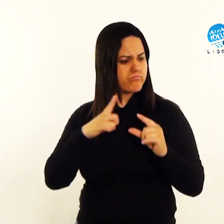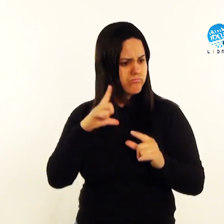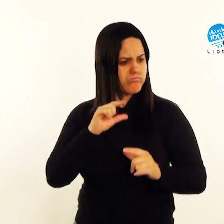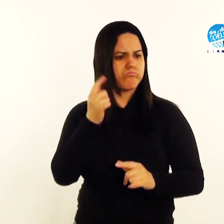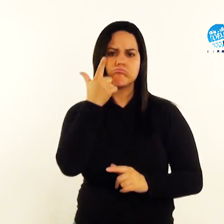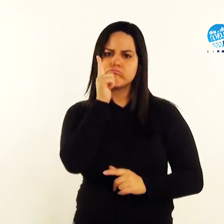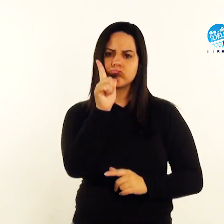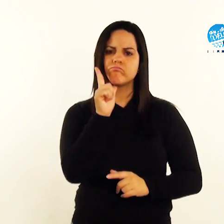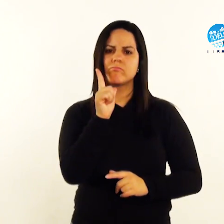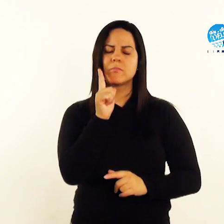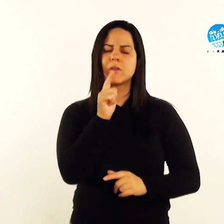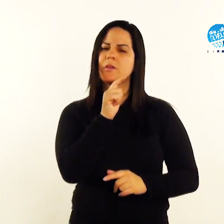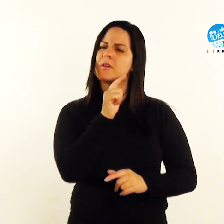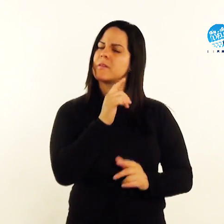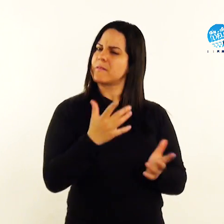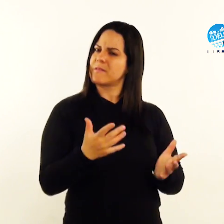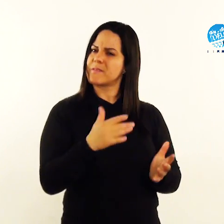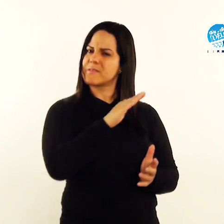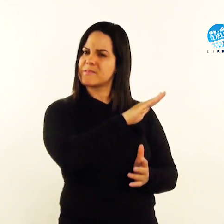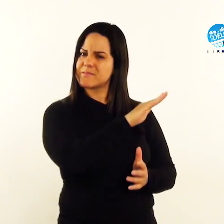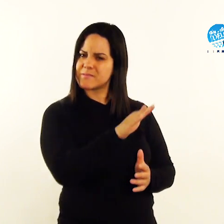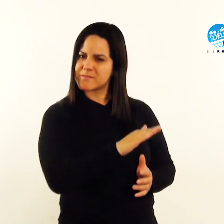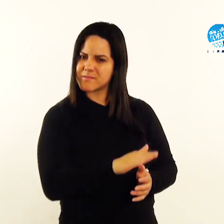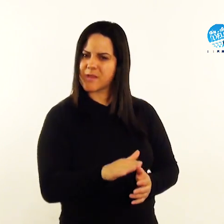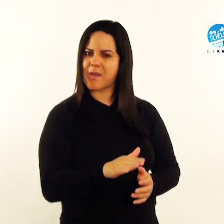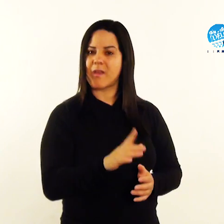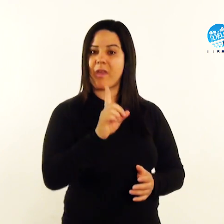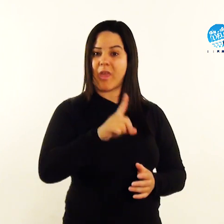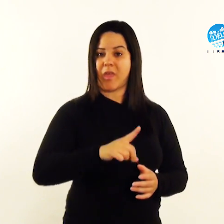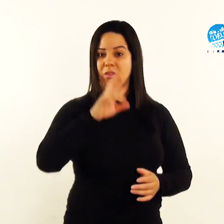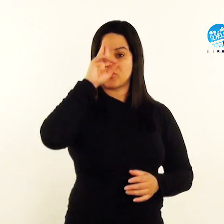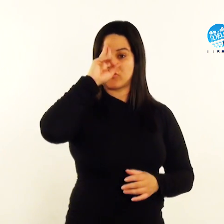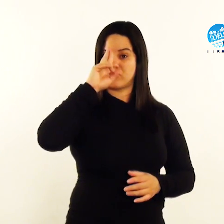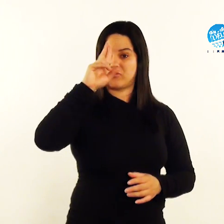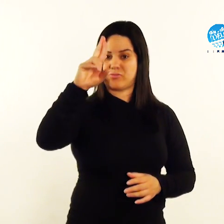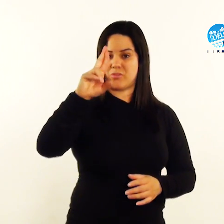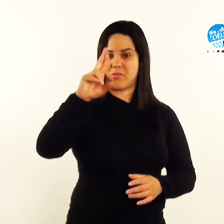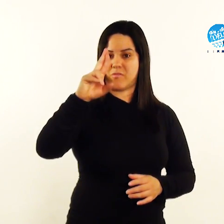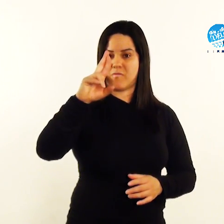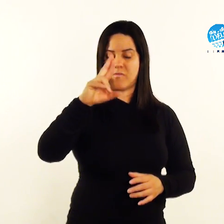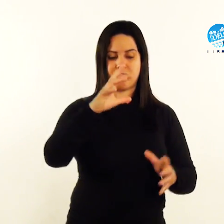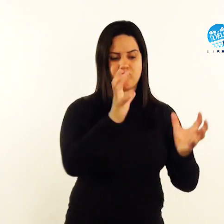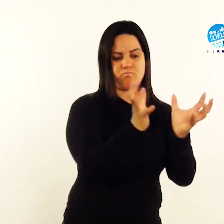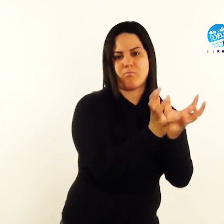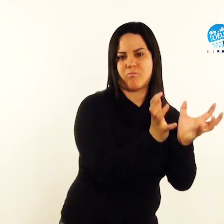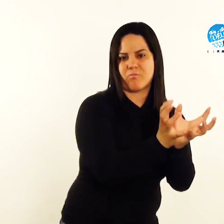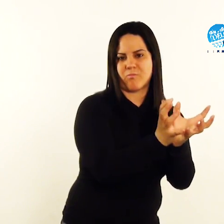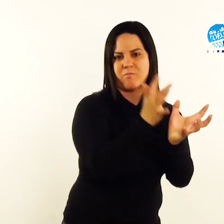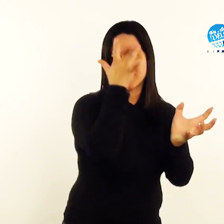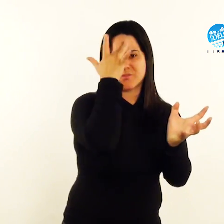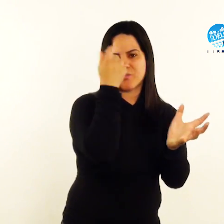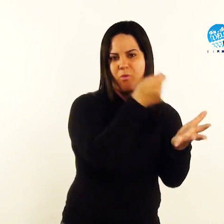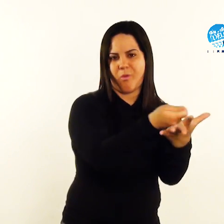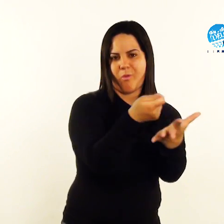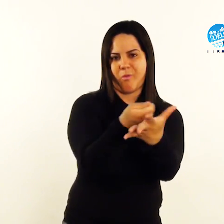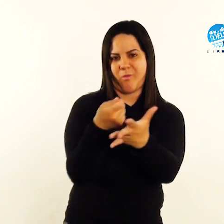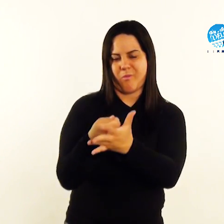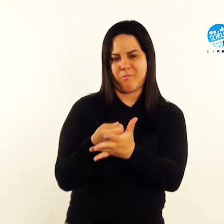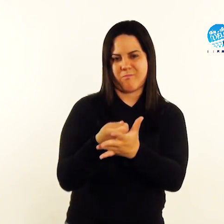curado. E Zaqueu era o diretor da coletoria, ele era o chefe